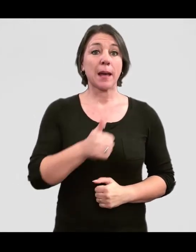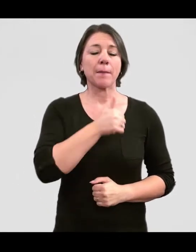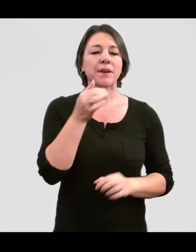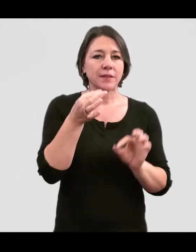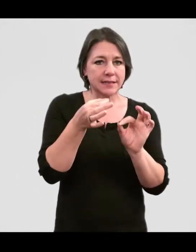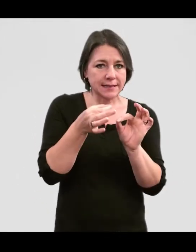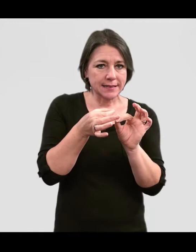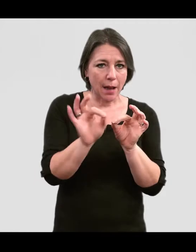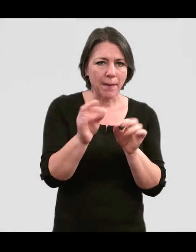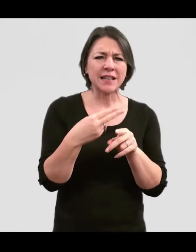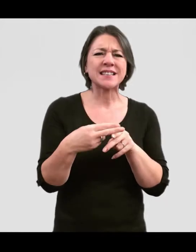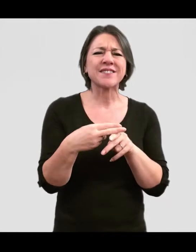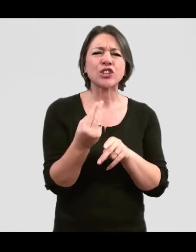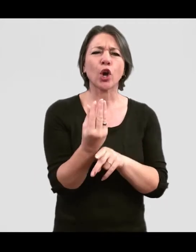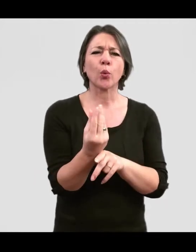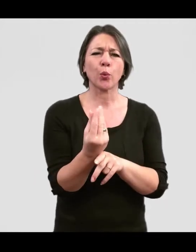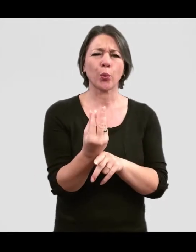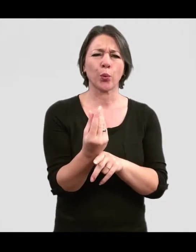Já si zapálím svíčku.